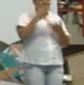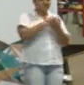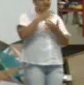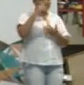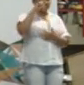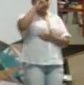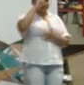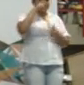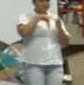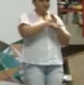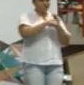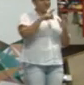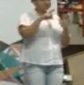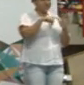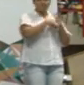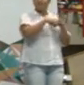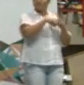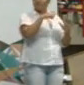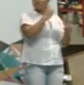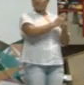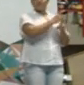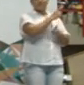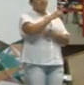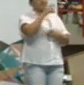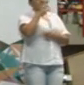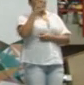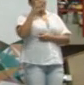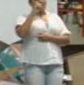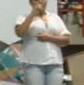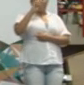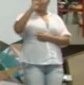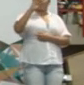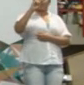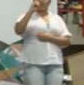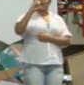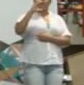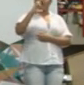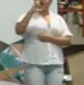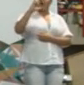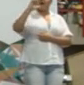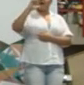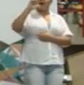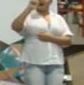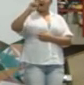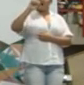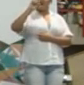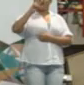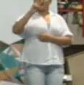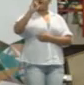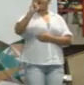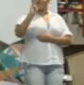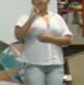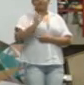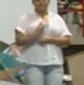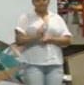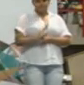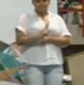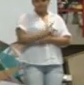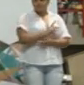onde esses vírus, essas bactérias e vírus, eram eliminadas dos aparelhos que a gente utiliza em